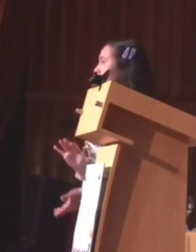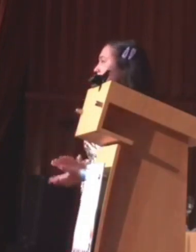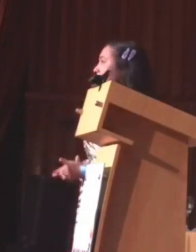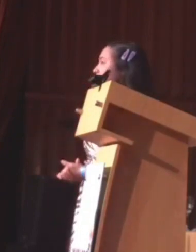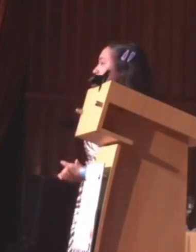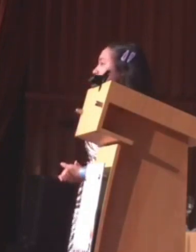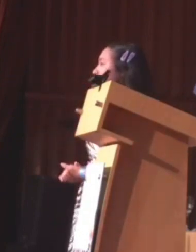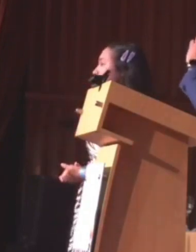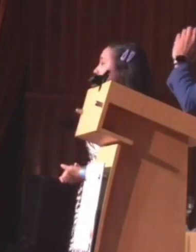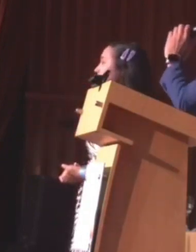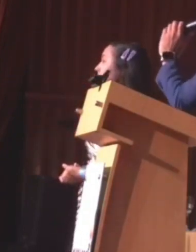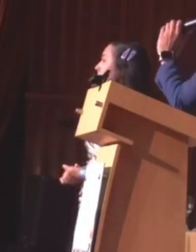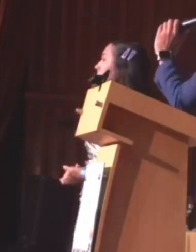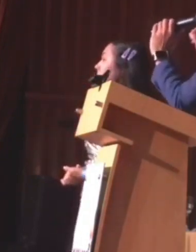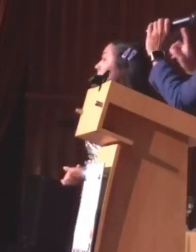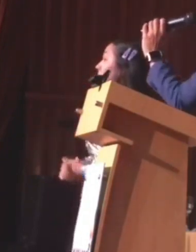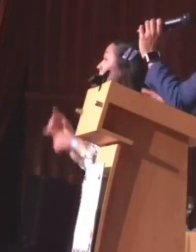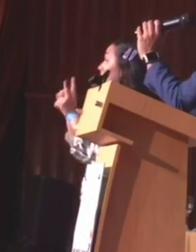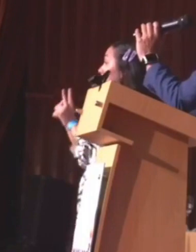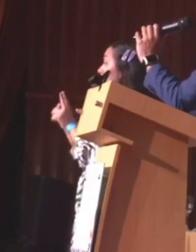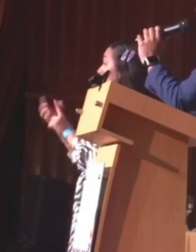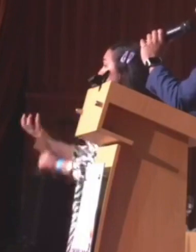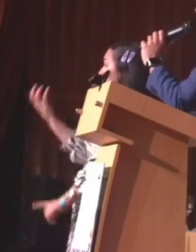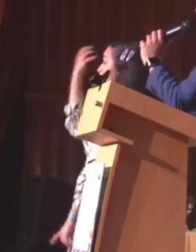Samuel mantenía la diferencia.